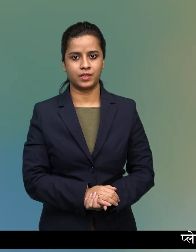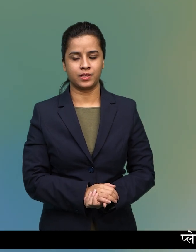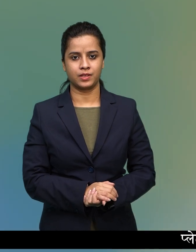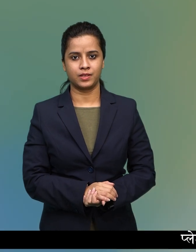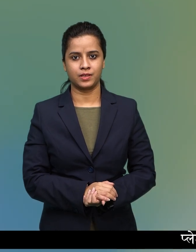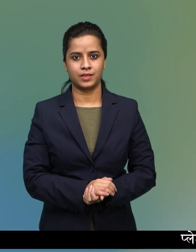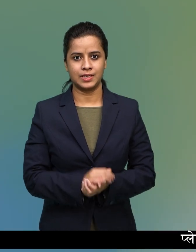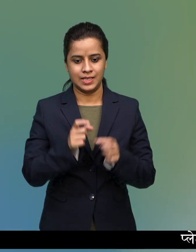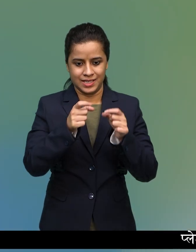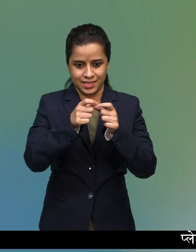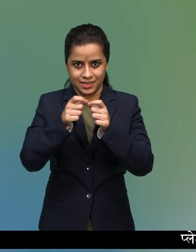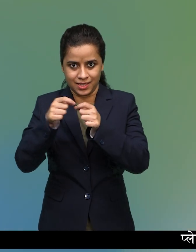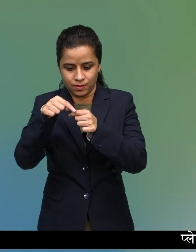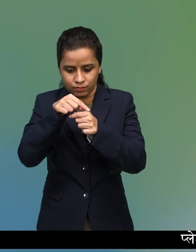प्लेटलेट्स अणुरक्तपेशी.